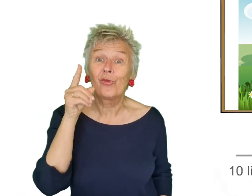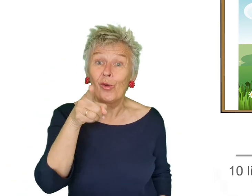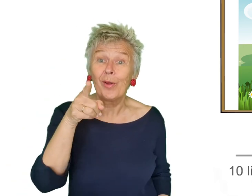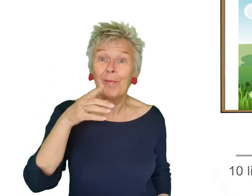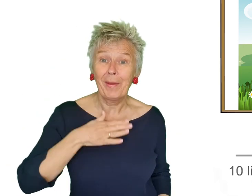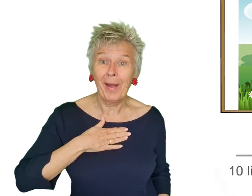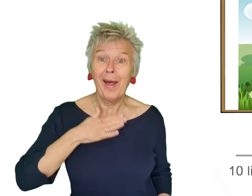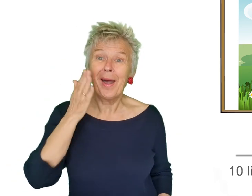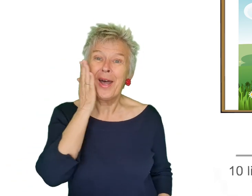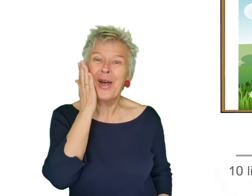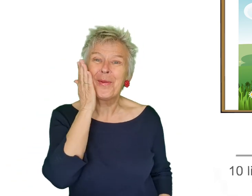voor mijn